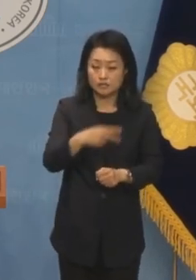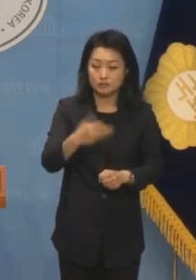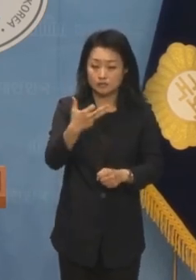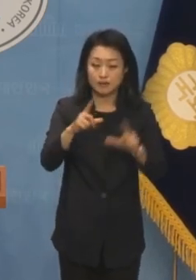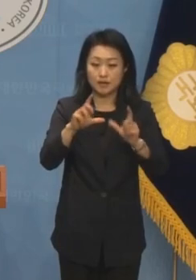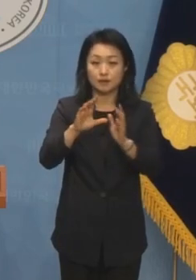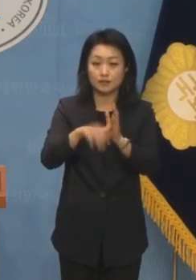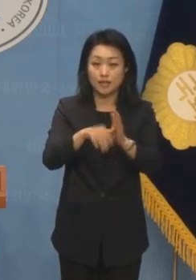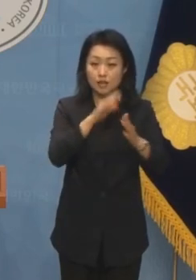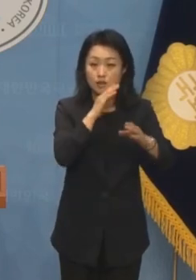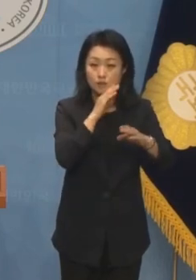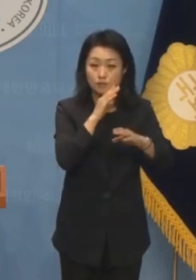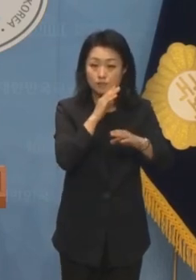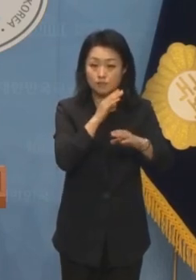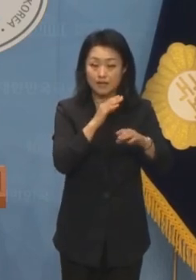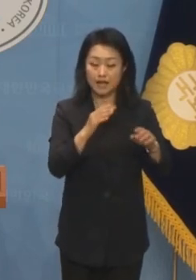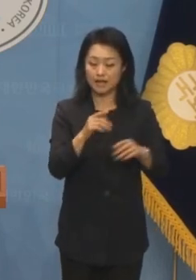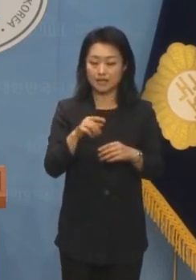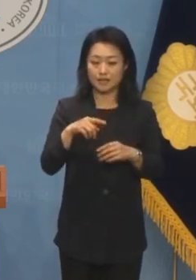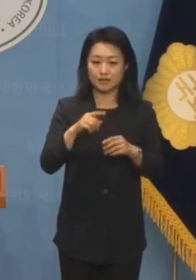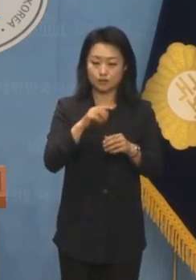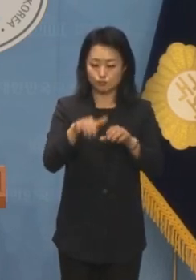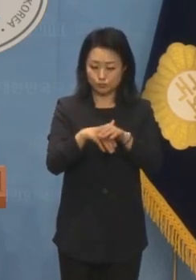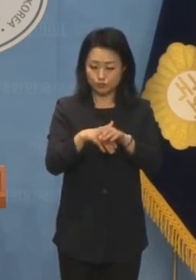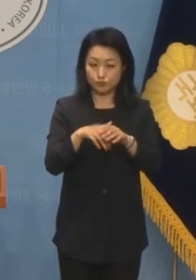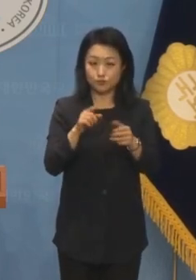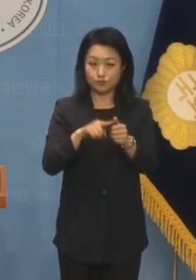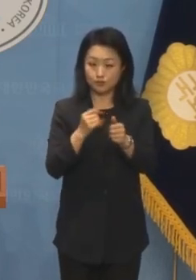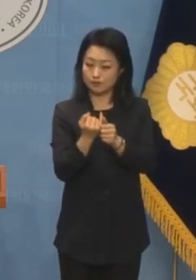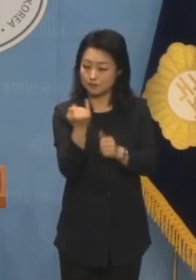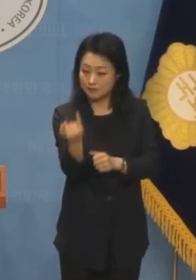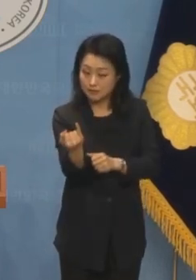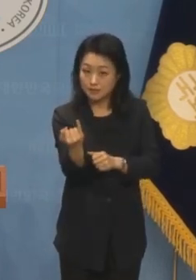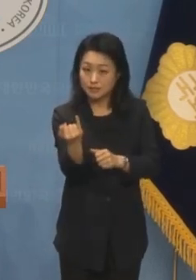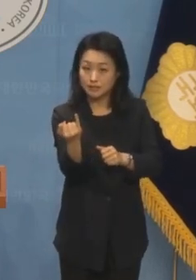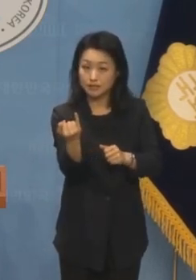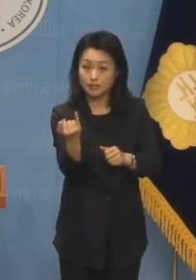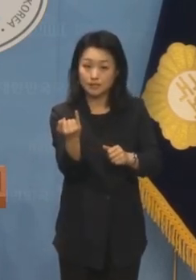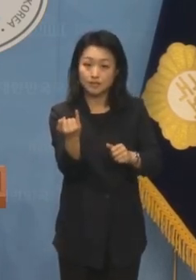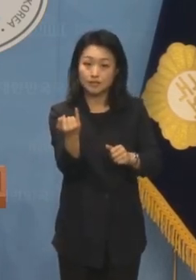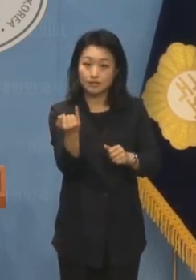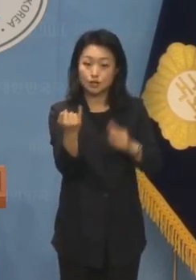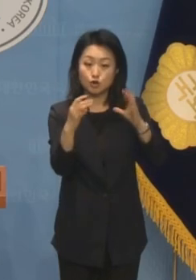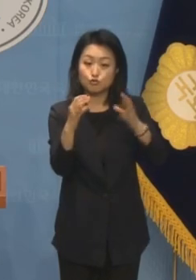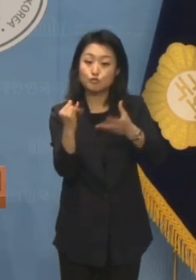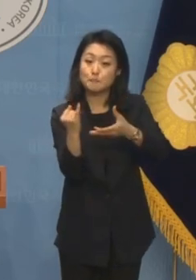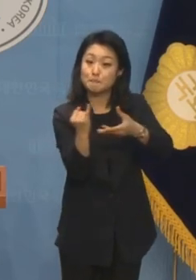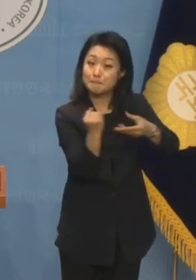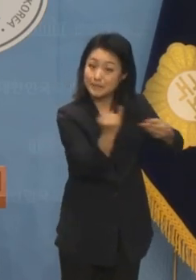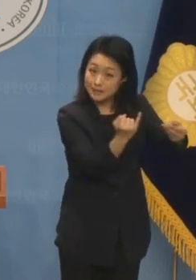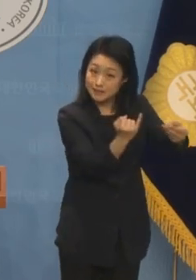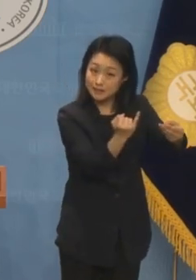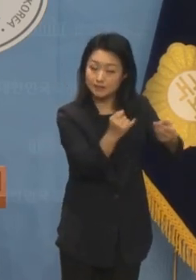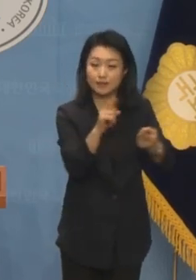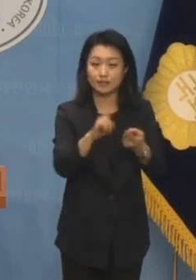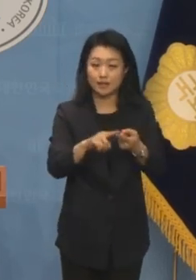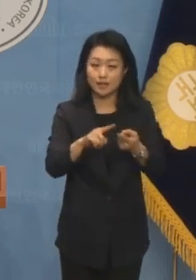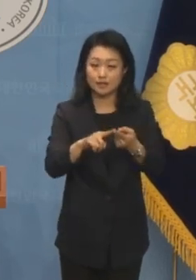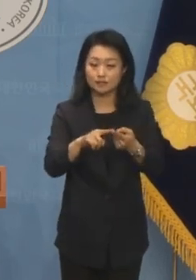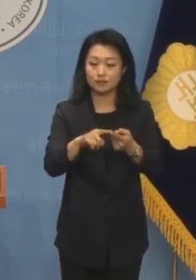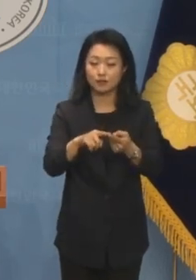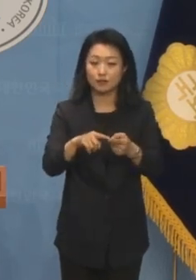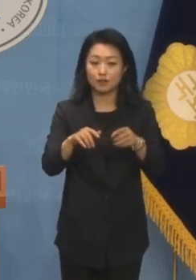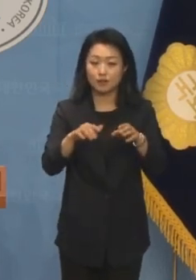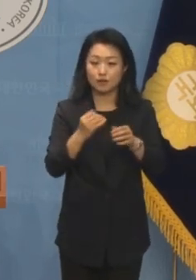2018년 김정숙 여사의 국비 인도 관광을 영부인 단독 외교로 둔갑시킨 것입니다.